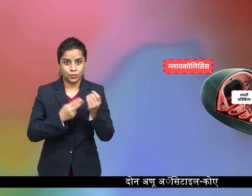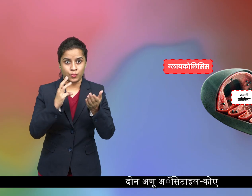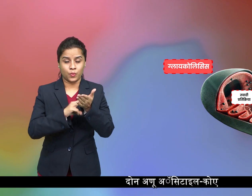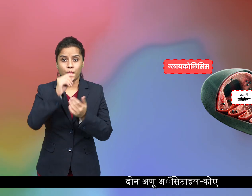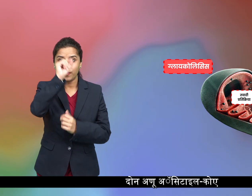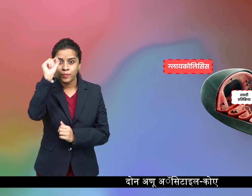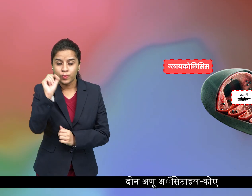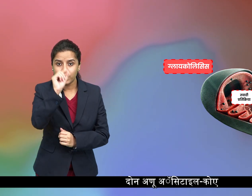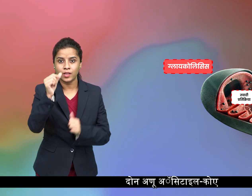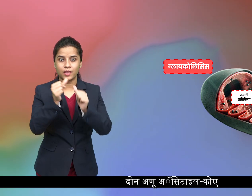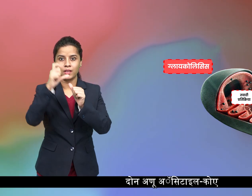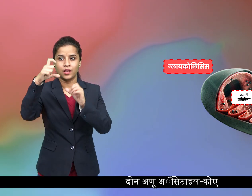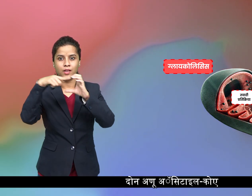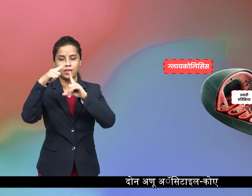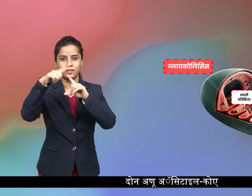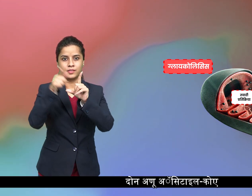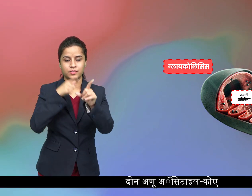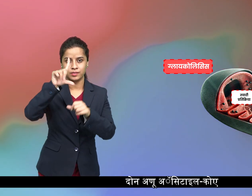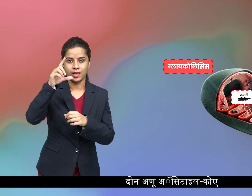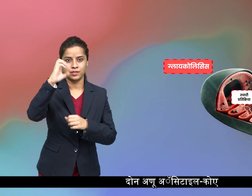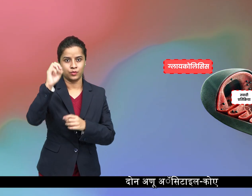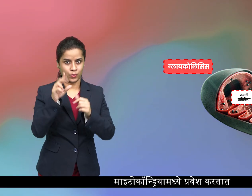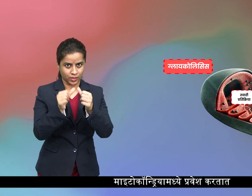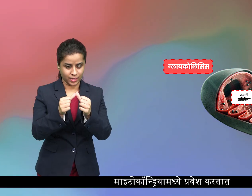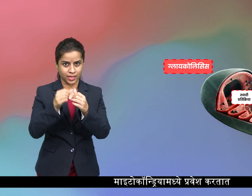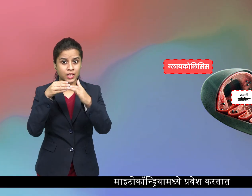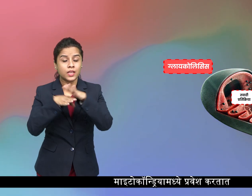दोन अणू ॲसिटाइल कोए